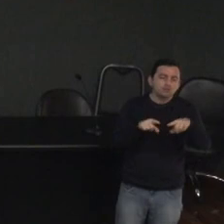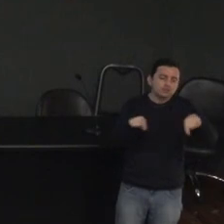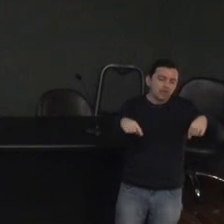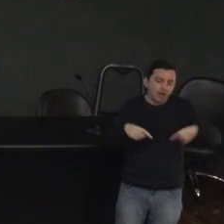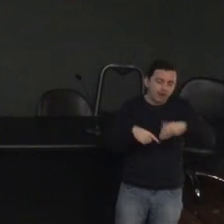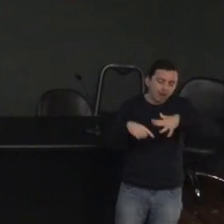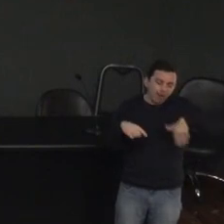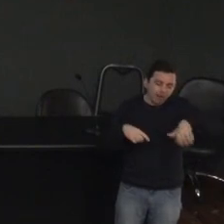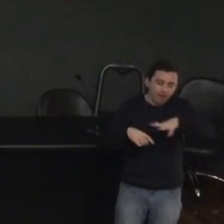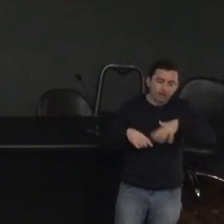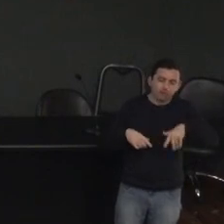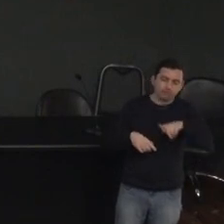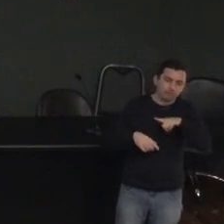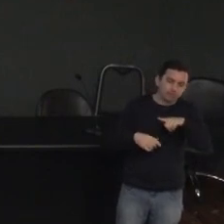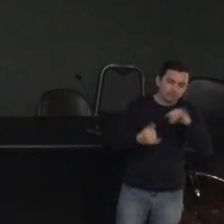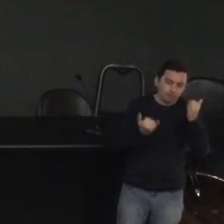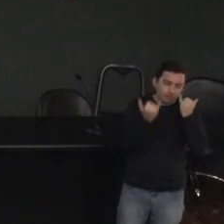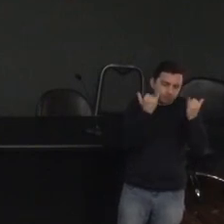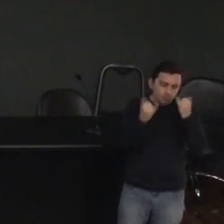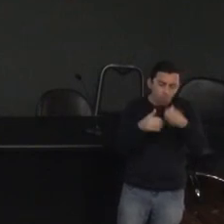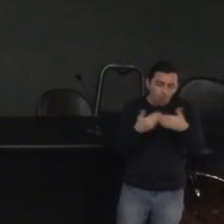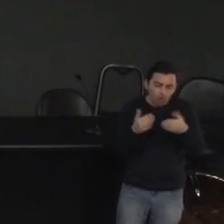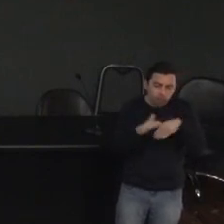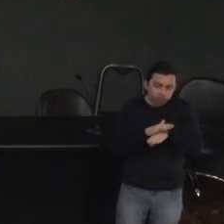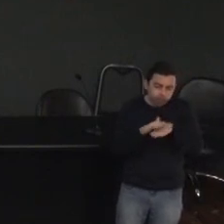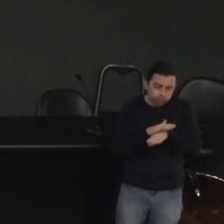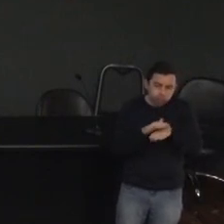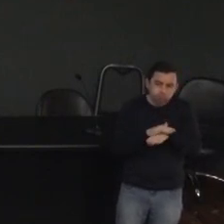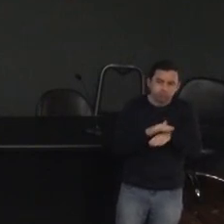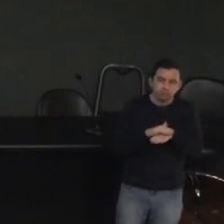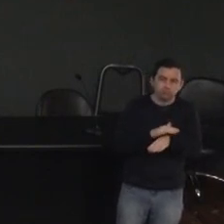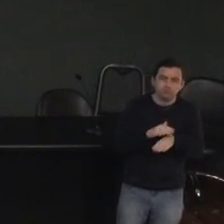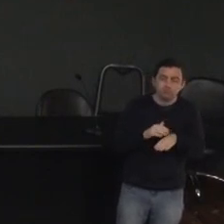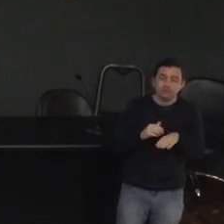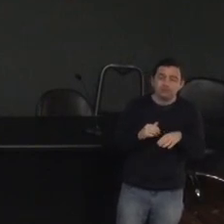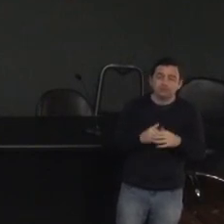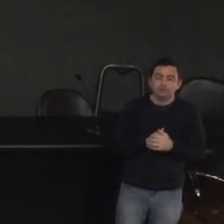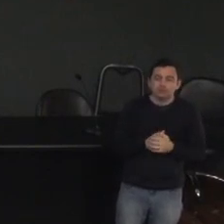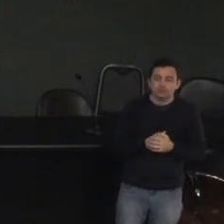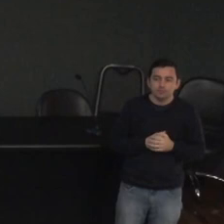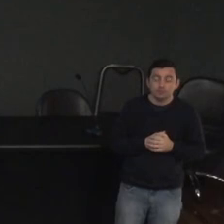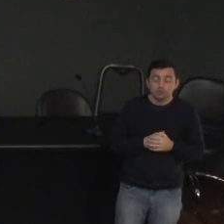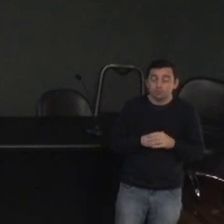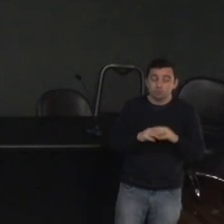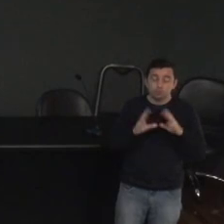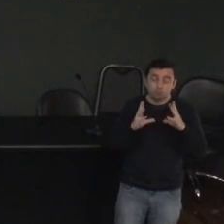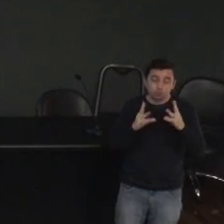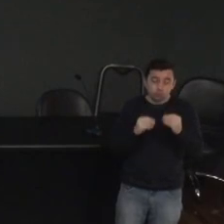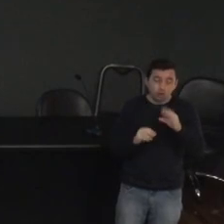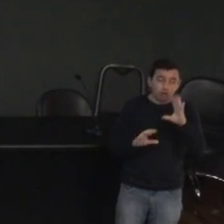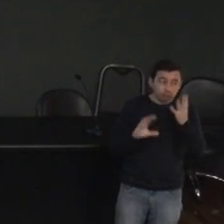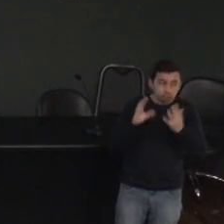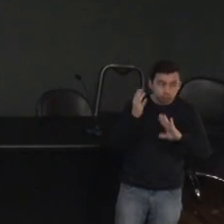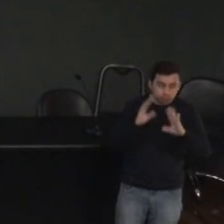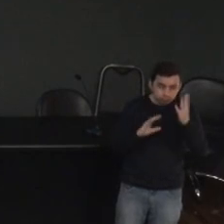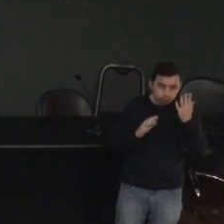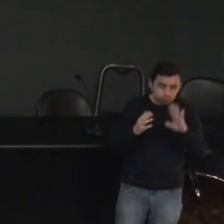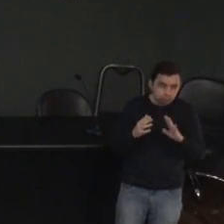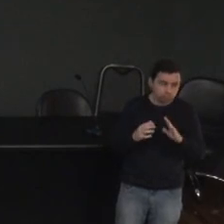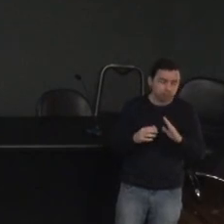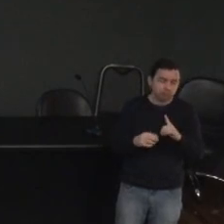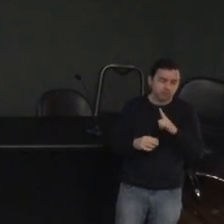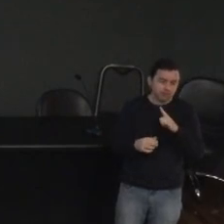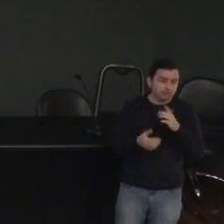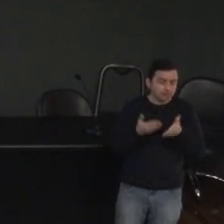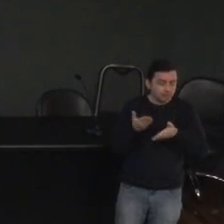áreas tem acesso a três dados Qual a forma de armazenamento previsão de compartilhamento com terceiros então todas essas situações que envolvem o tratamento